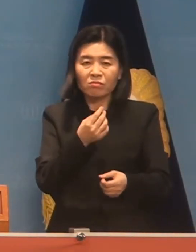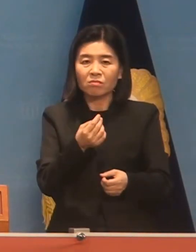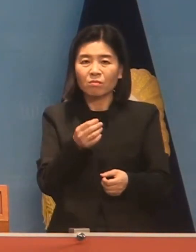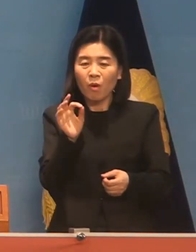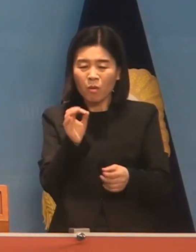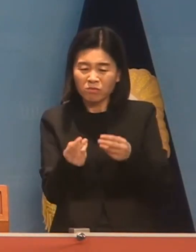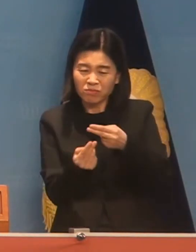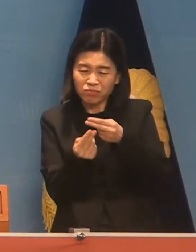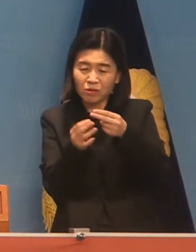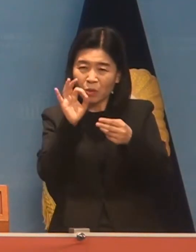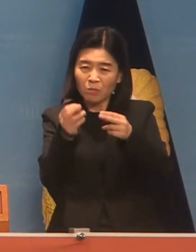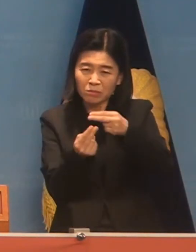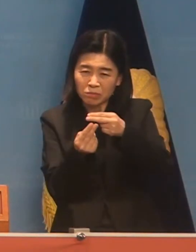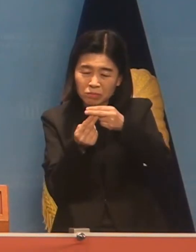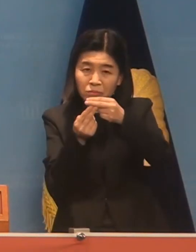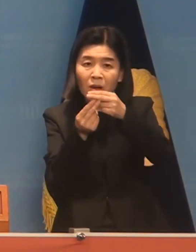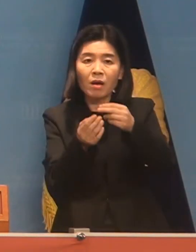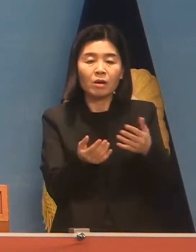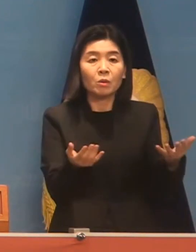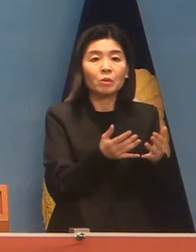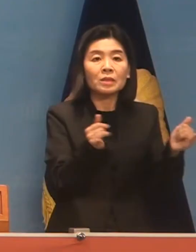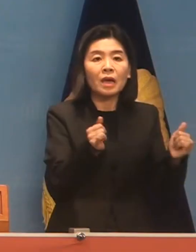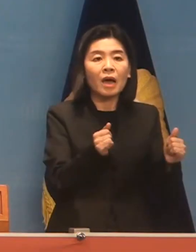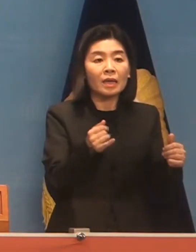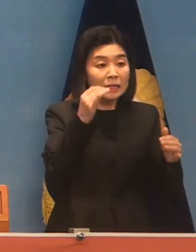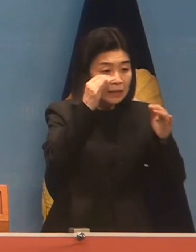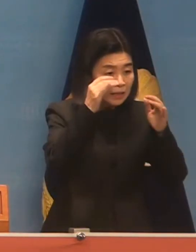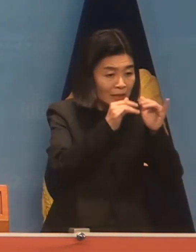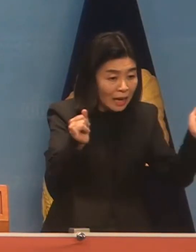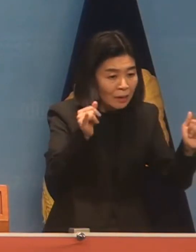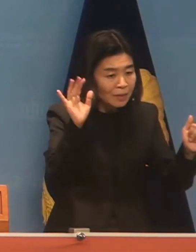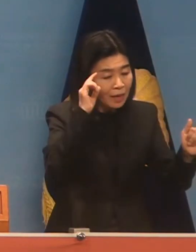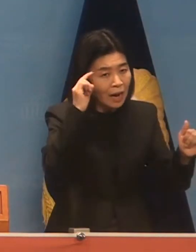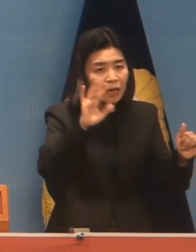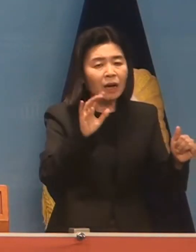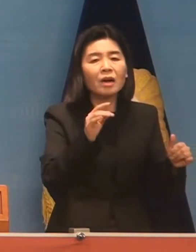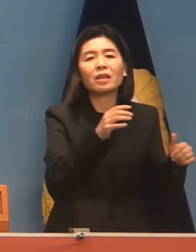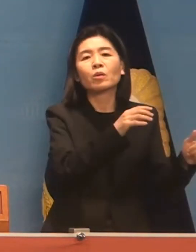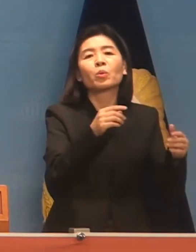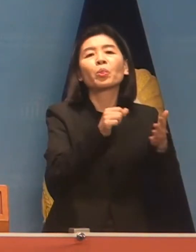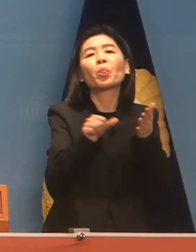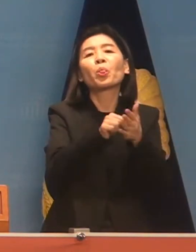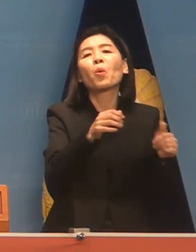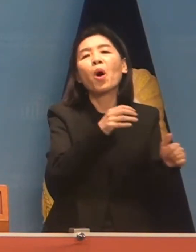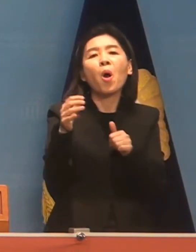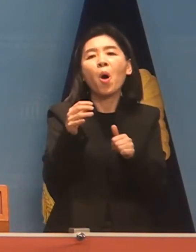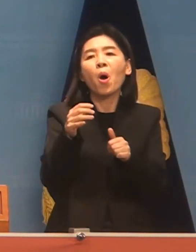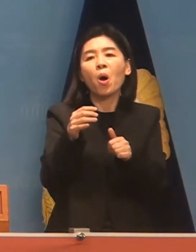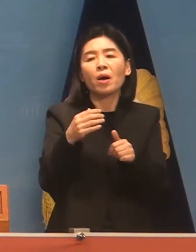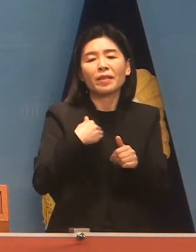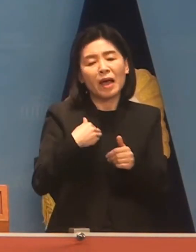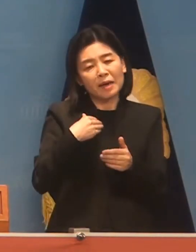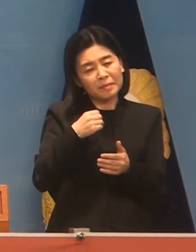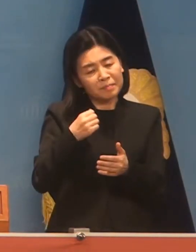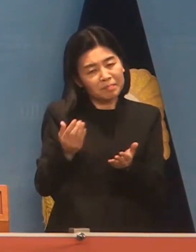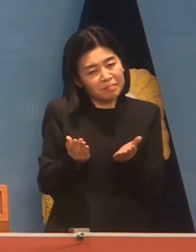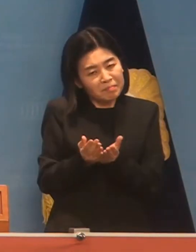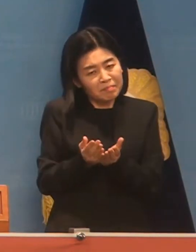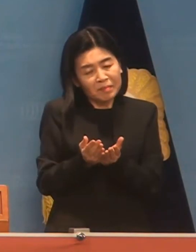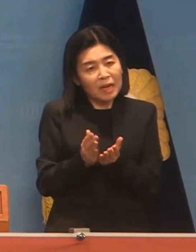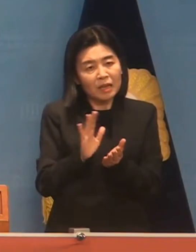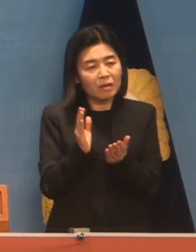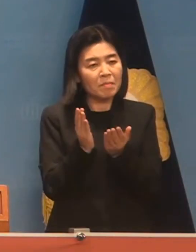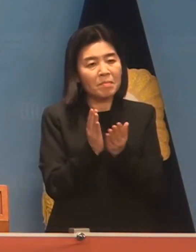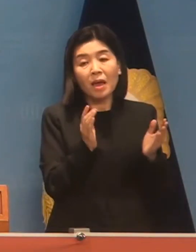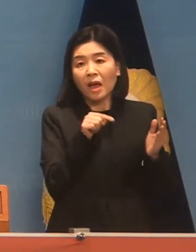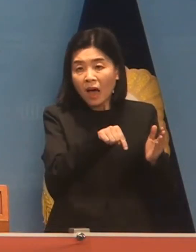인간이 아닌 도구로 보고 입맛에 맞게 길들여지지 않으면 박살내고 버린다는 태도를 여실히 보여주는